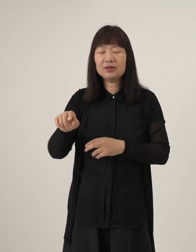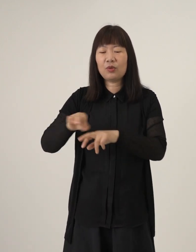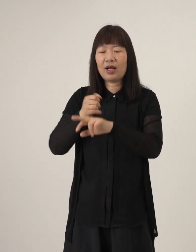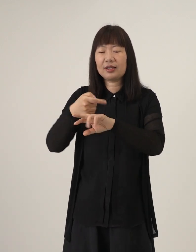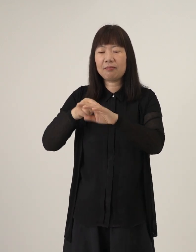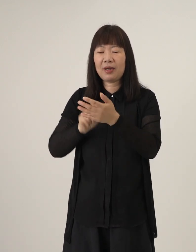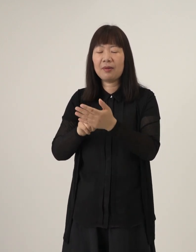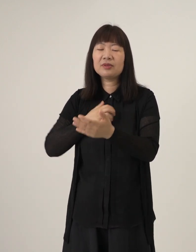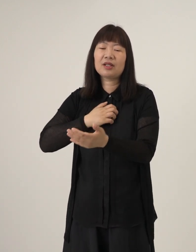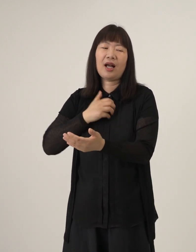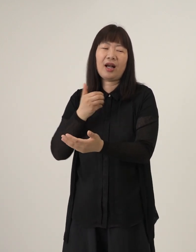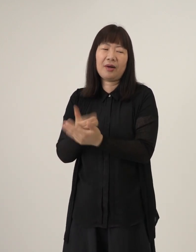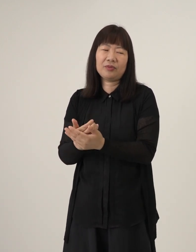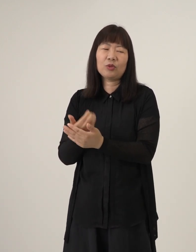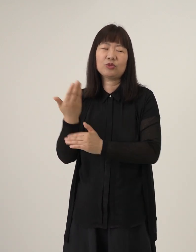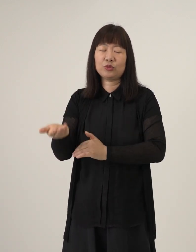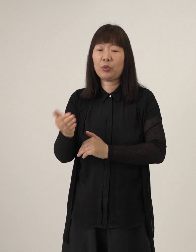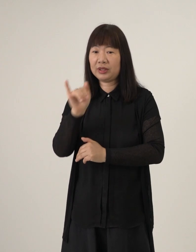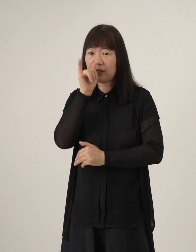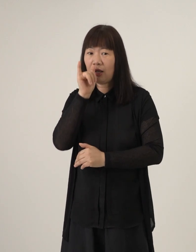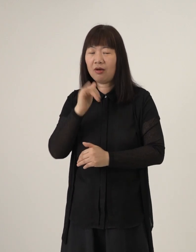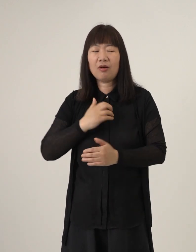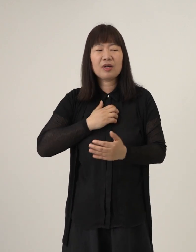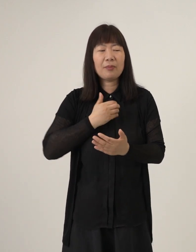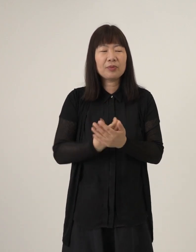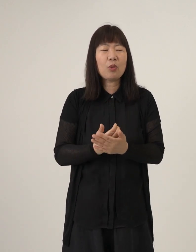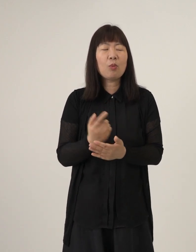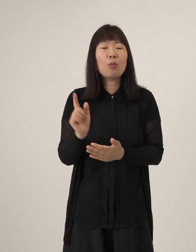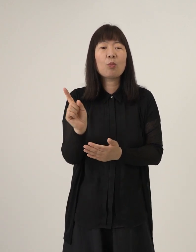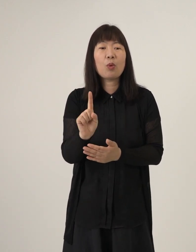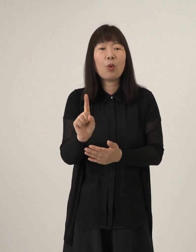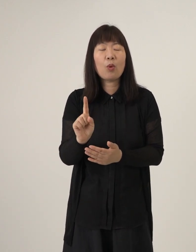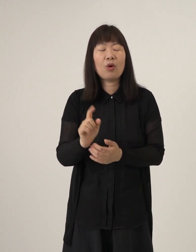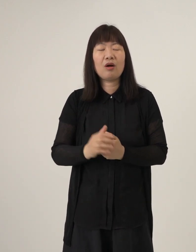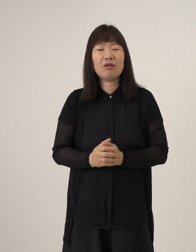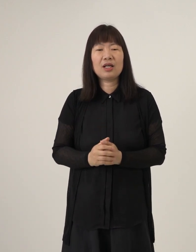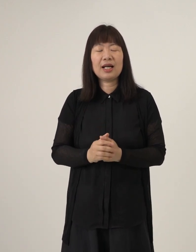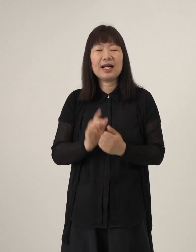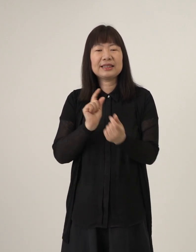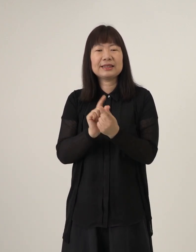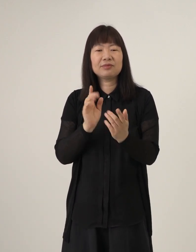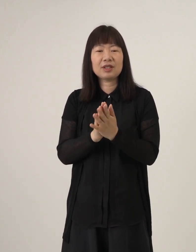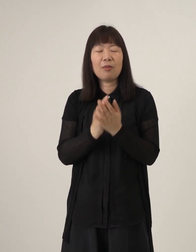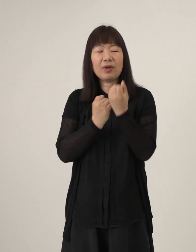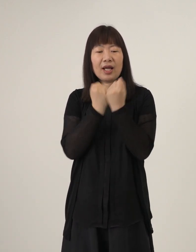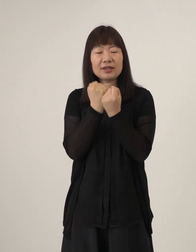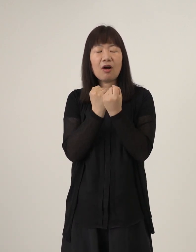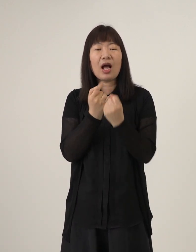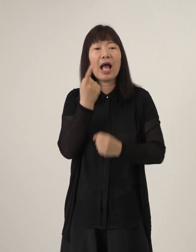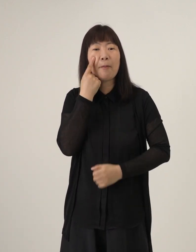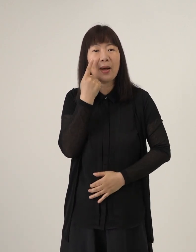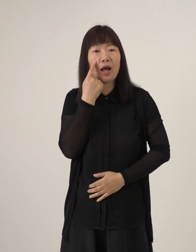감동시키셨대요. 여기서 말하는 감동이라는 것은 거칠게 직역을 번역을 하자면 이런 뜻이에요.